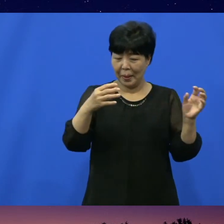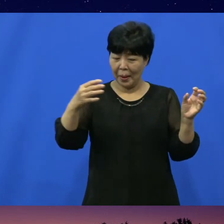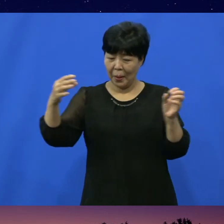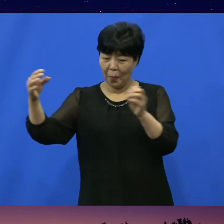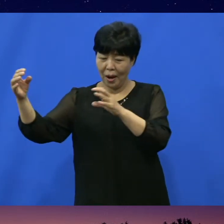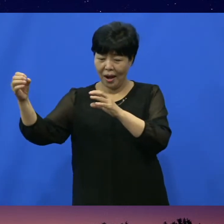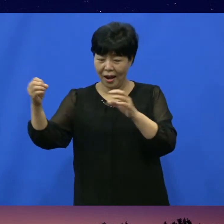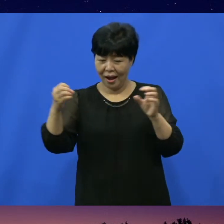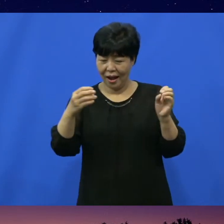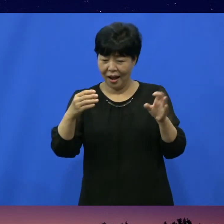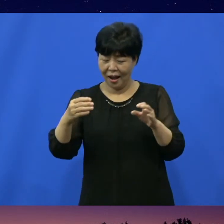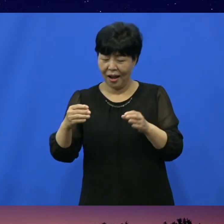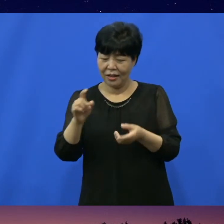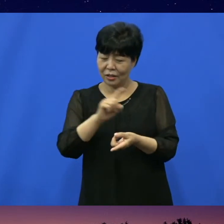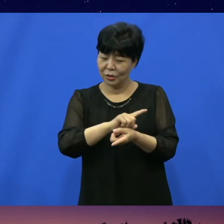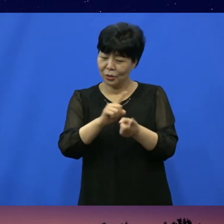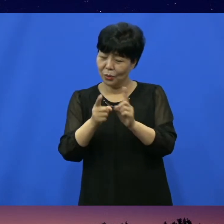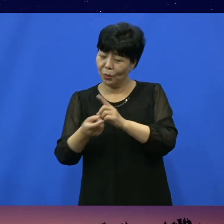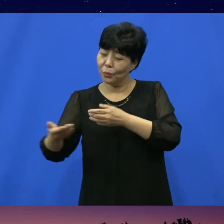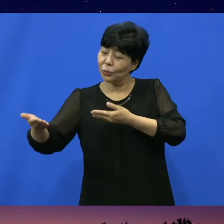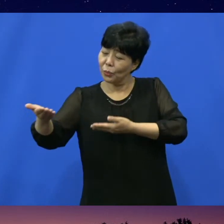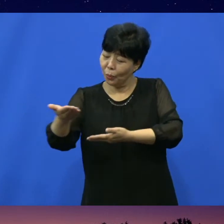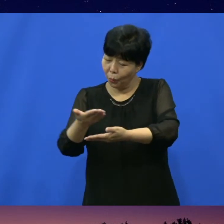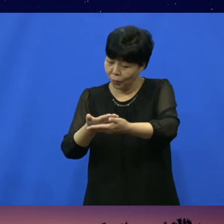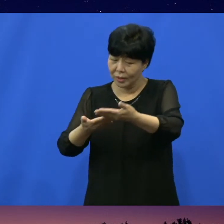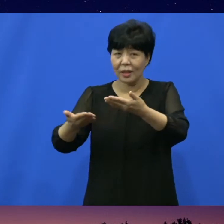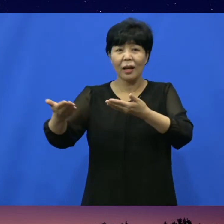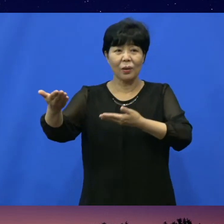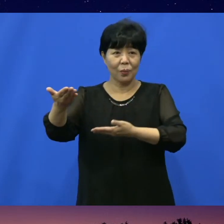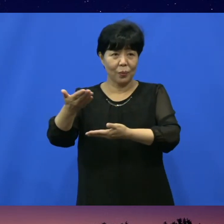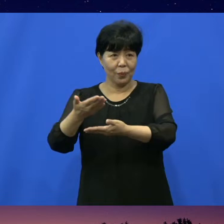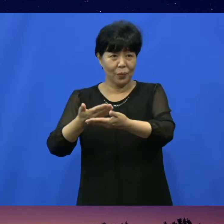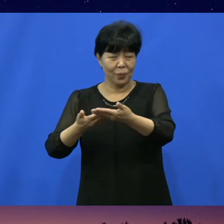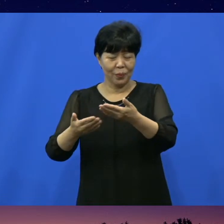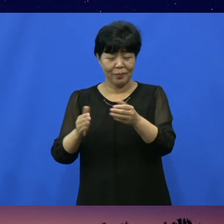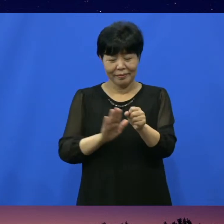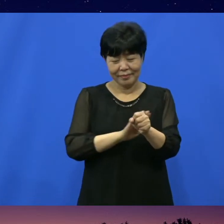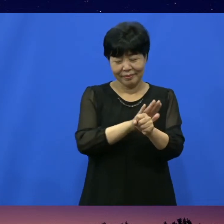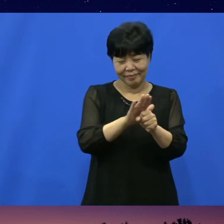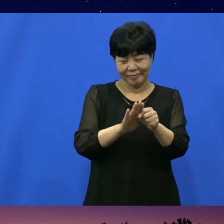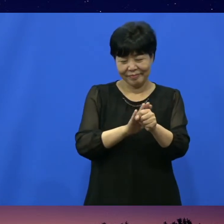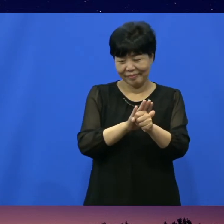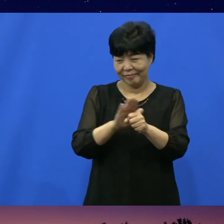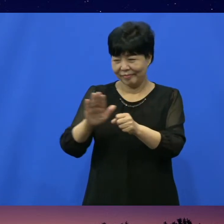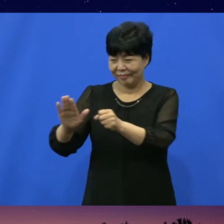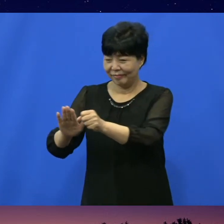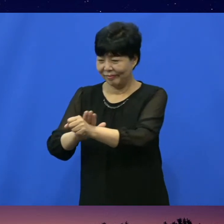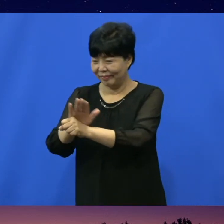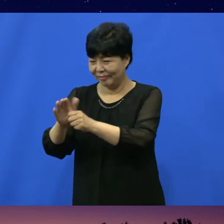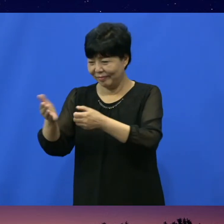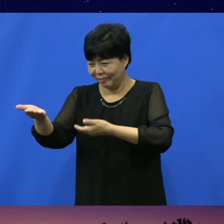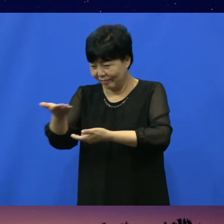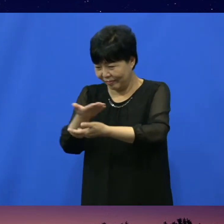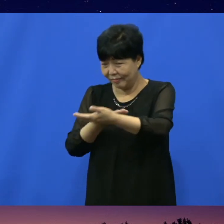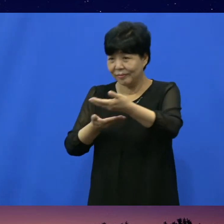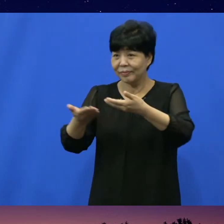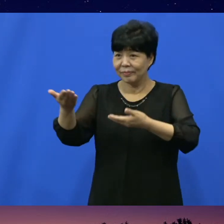그분과 교감이 가능하고 교제가 가능하고 그 사랑이 가능해지게 하신 거죠.